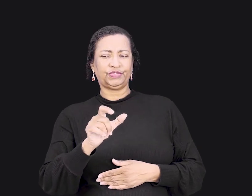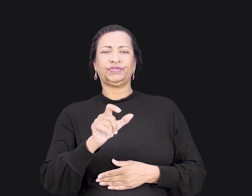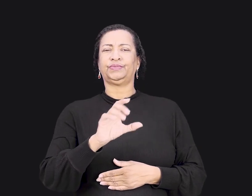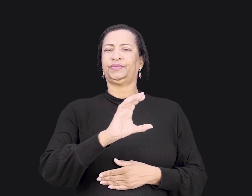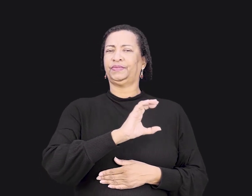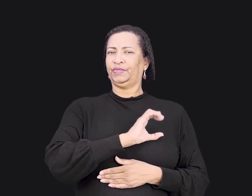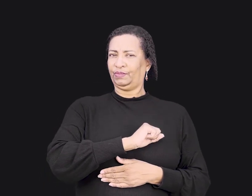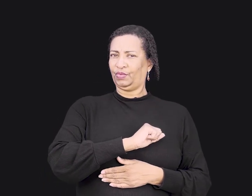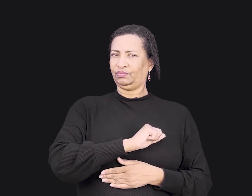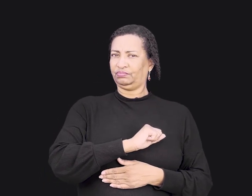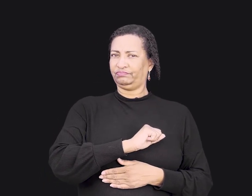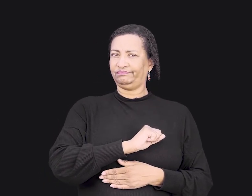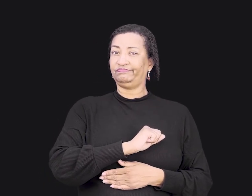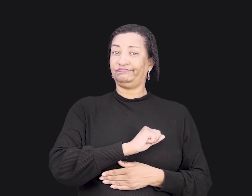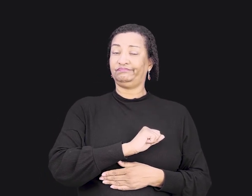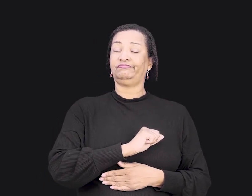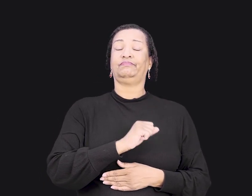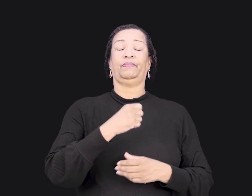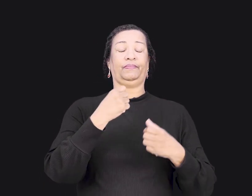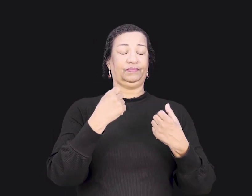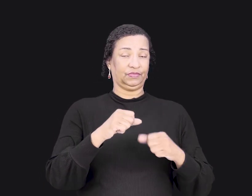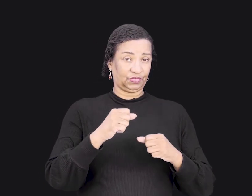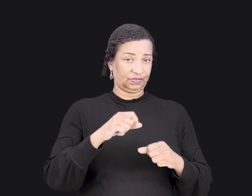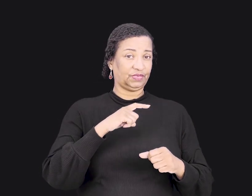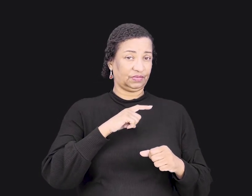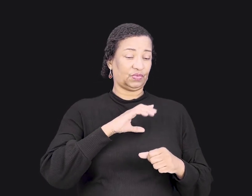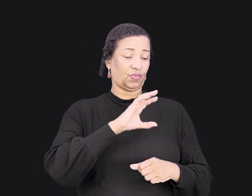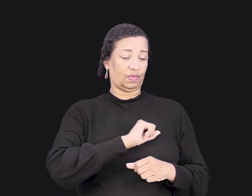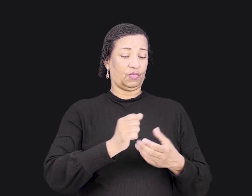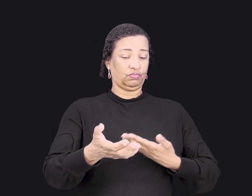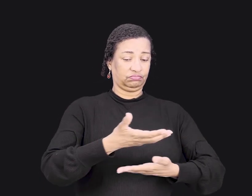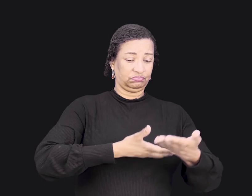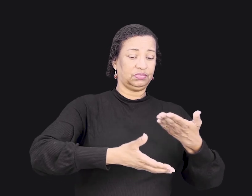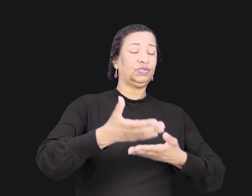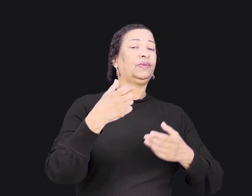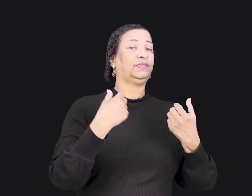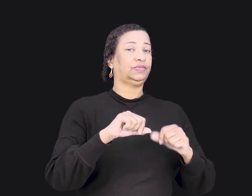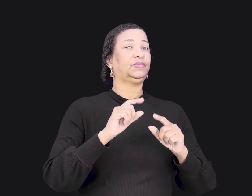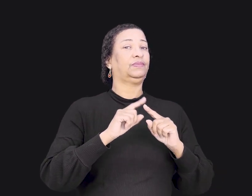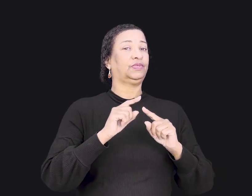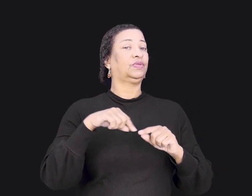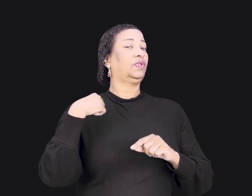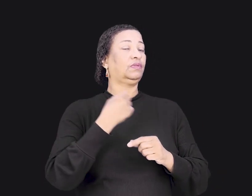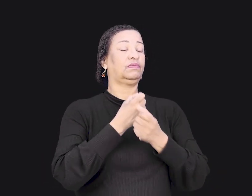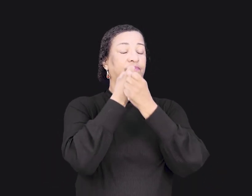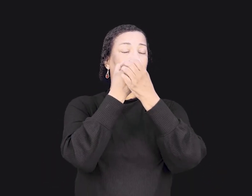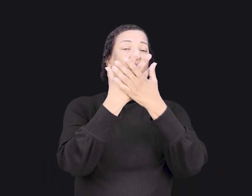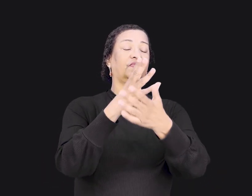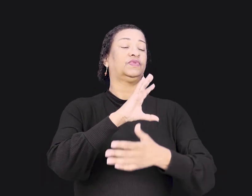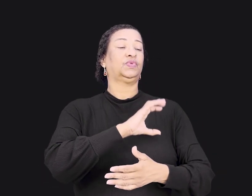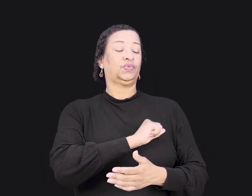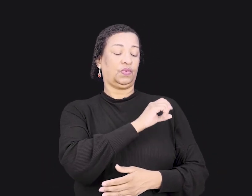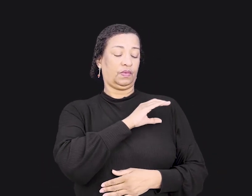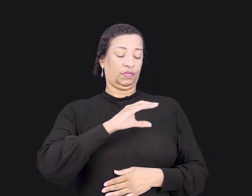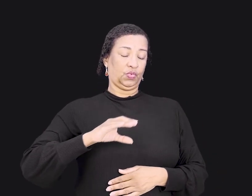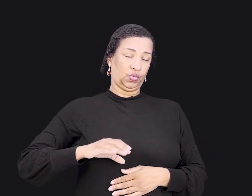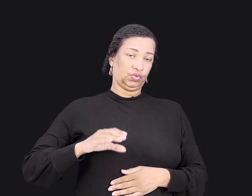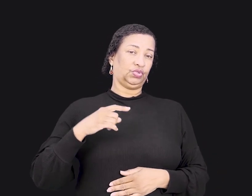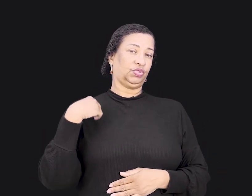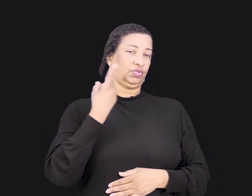ser reconhecidos pelo amor entre nós, porque João afirma que é assim que confessamos o Espírito de Cristo em nossa carne mortal.